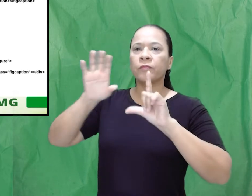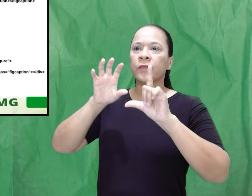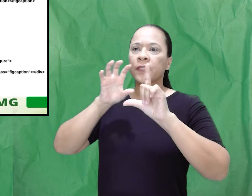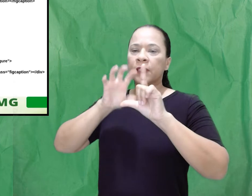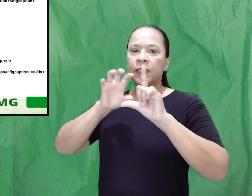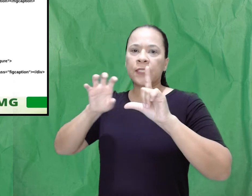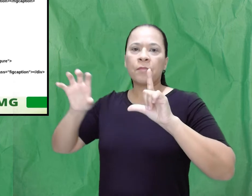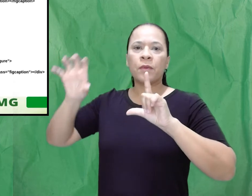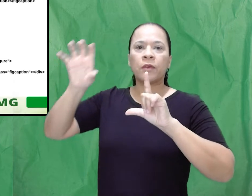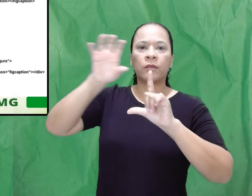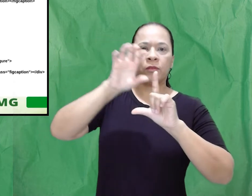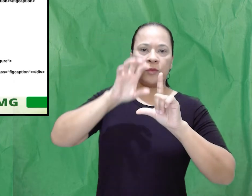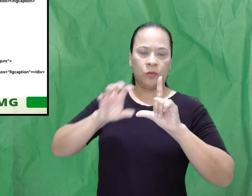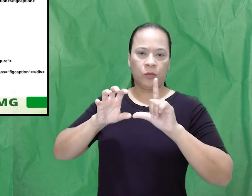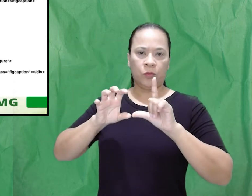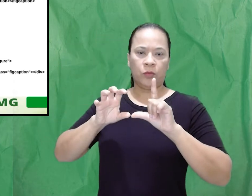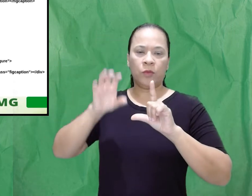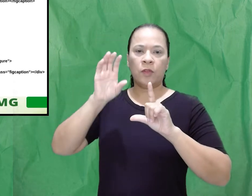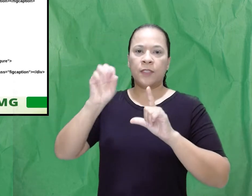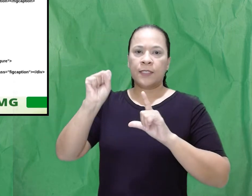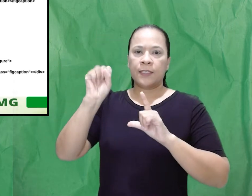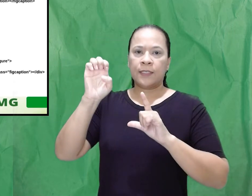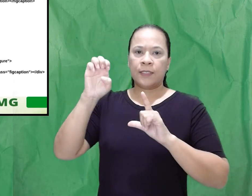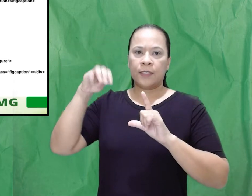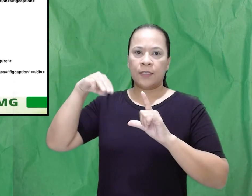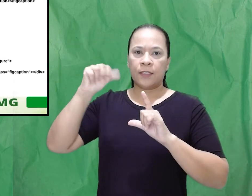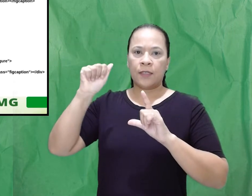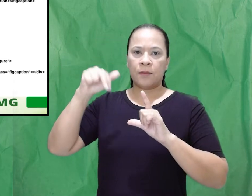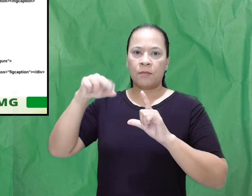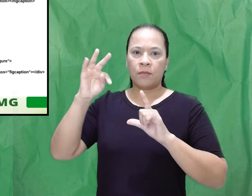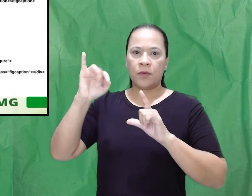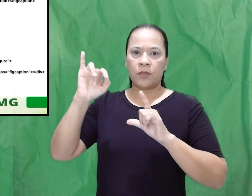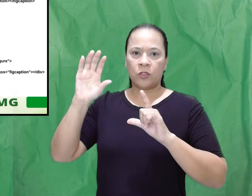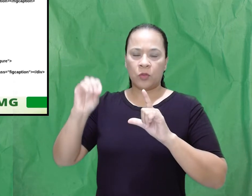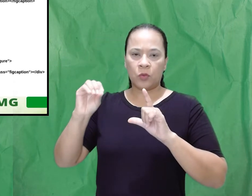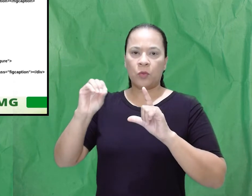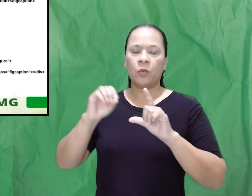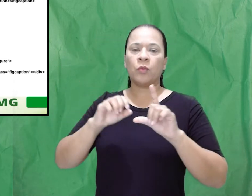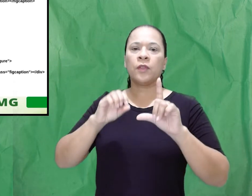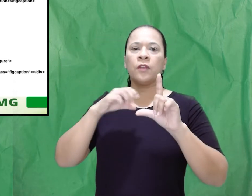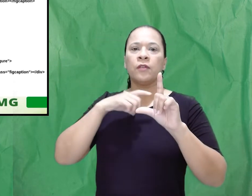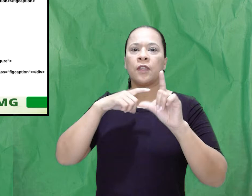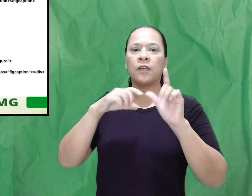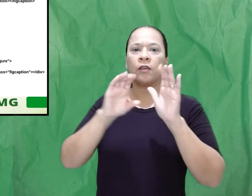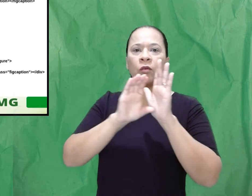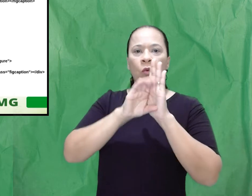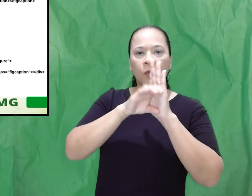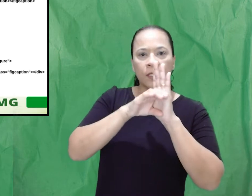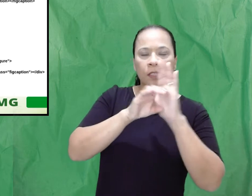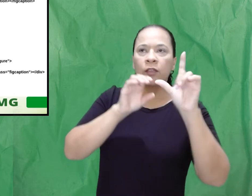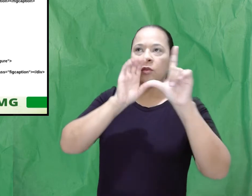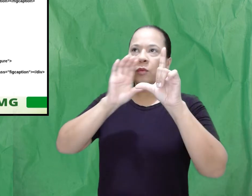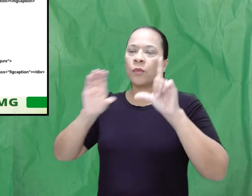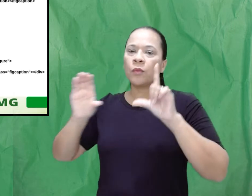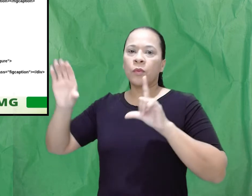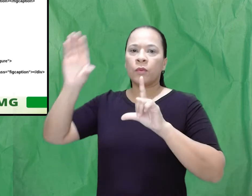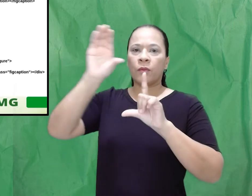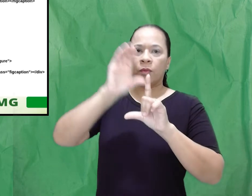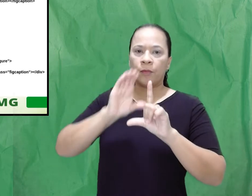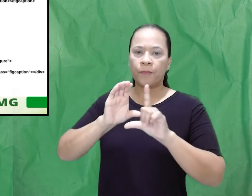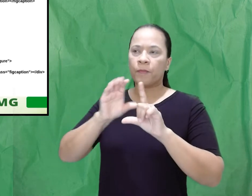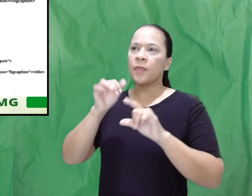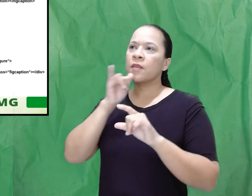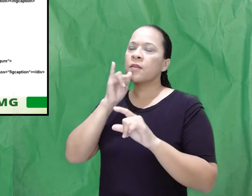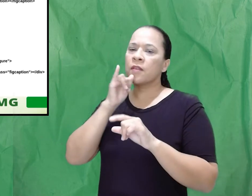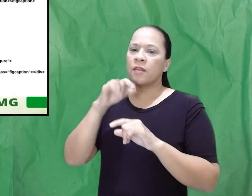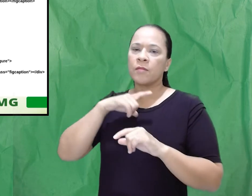não semântico. Por exemplo, se a gente utilizar apenas div, a gente bota aqui o id dizendo do cabeçalho, que é a header.